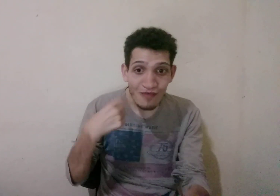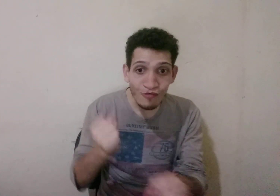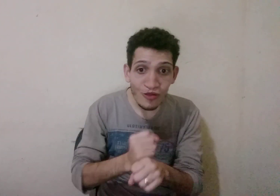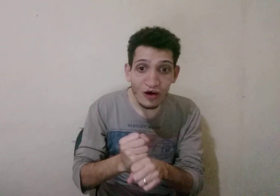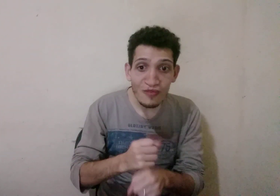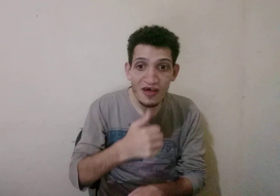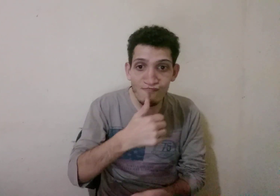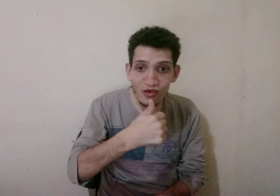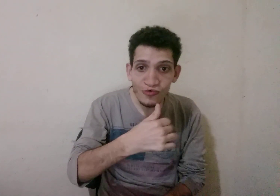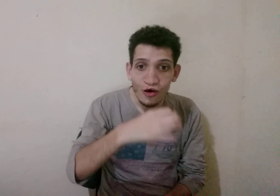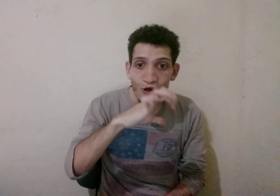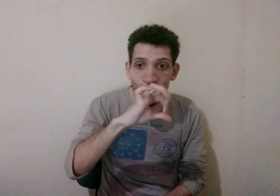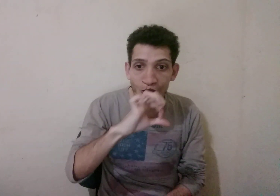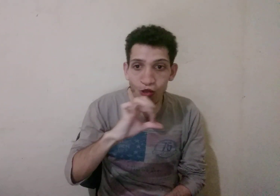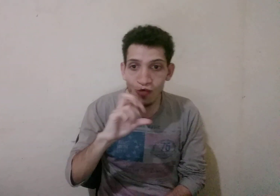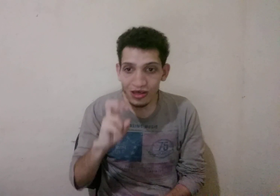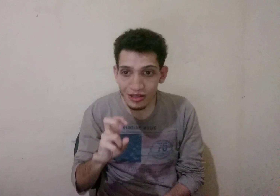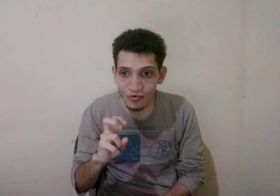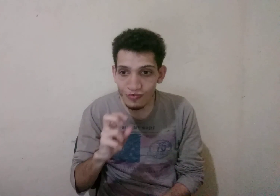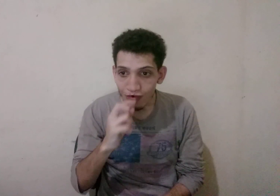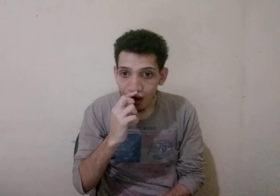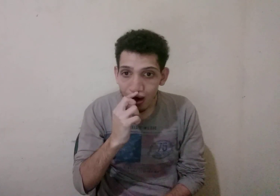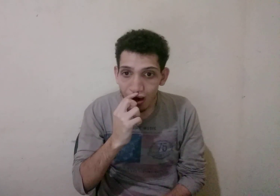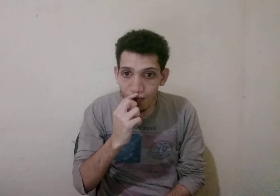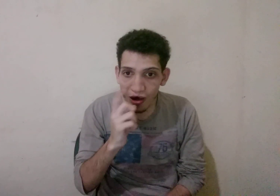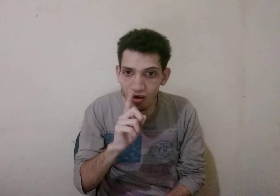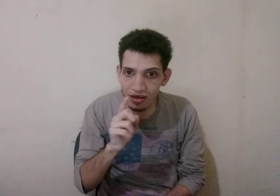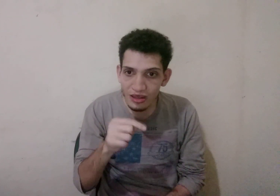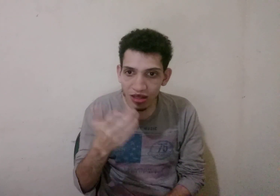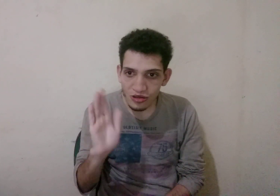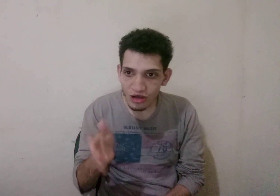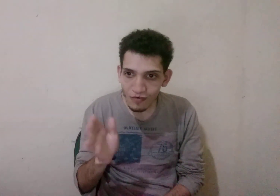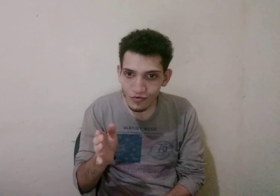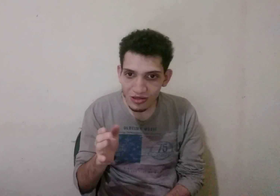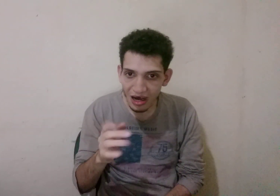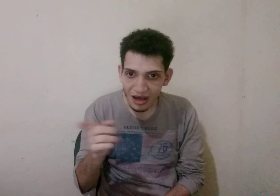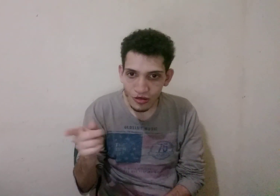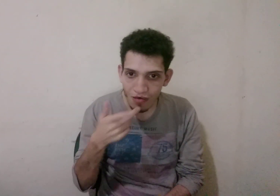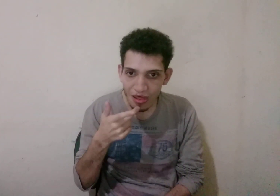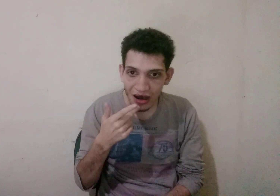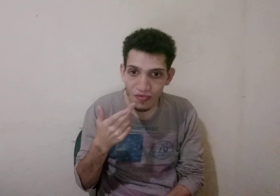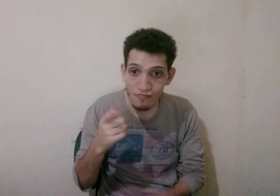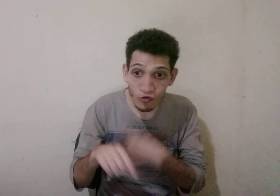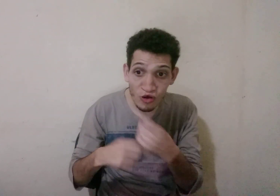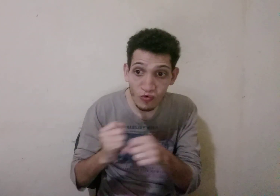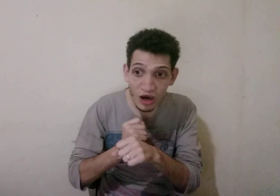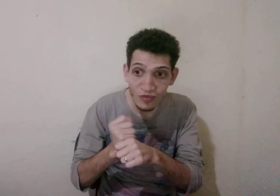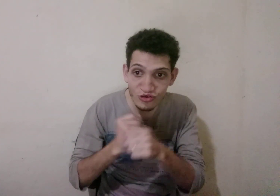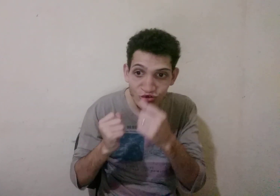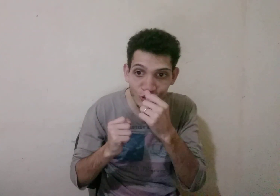Depois do ano de 1995, não, essa é a coisa, pra ver, depois do ano de